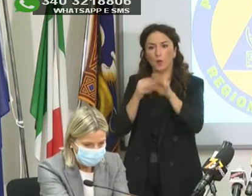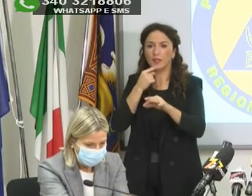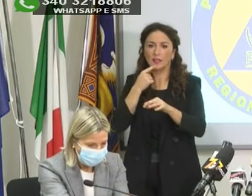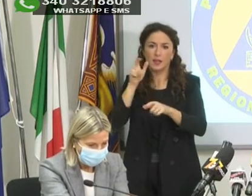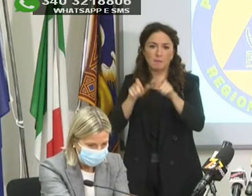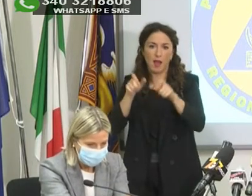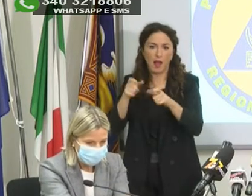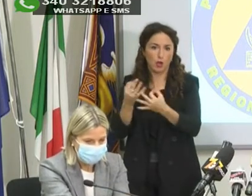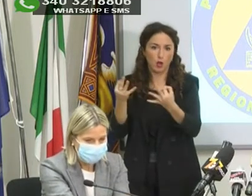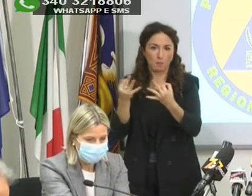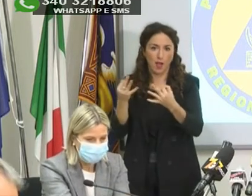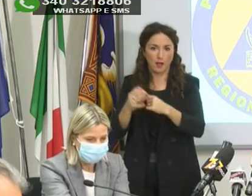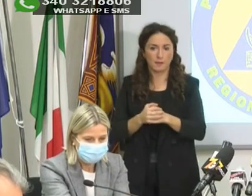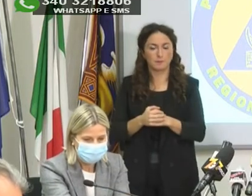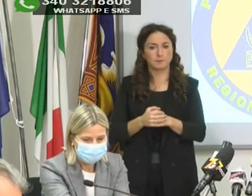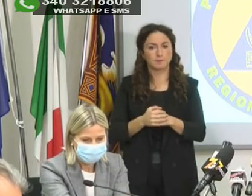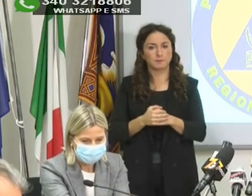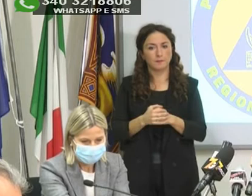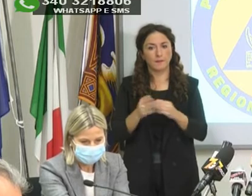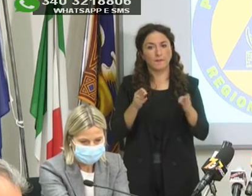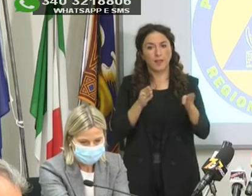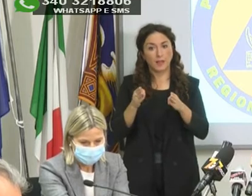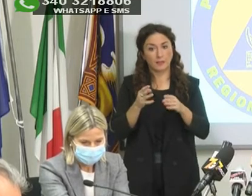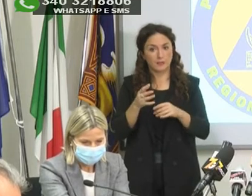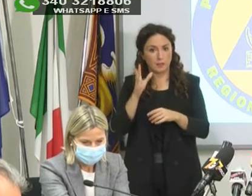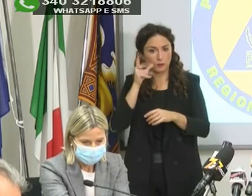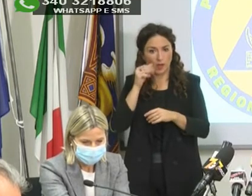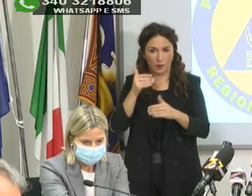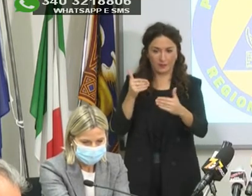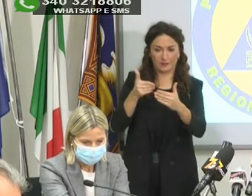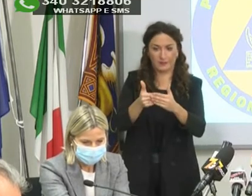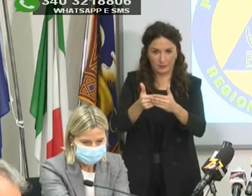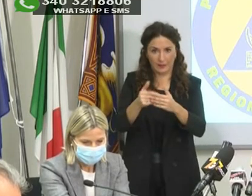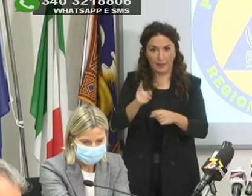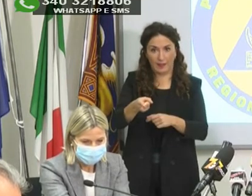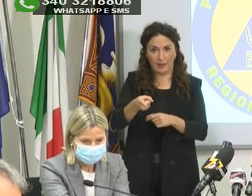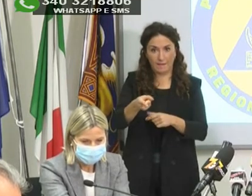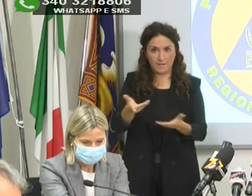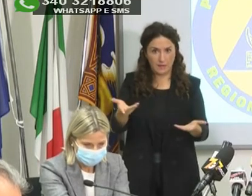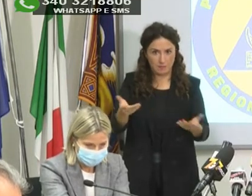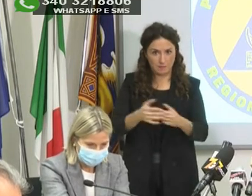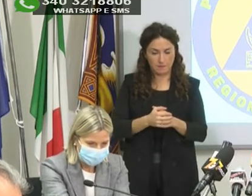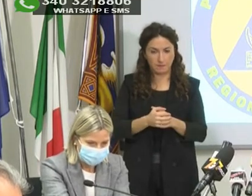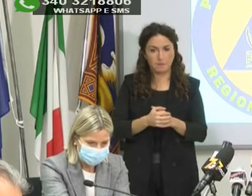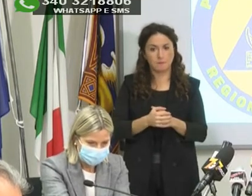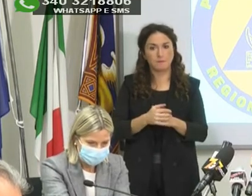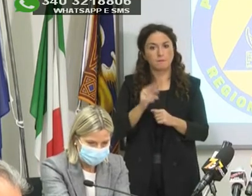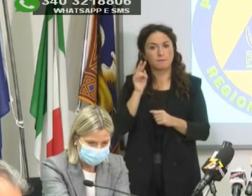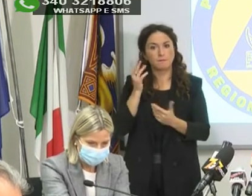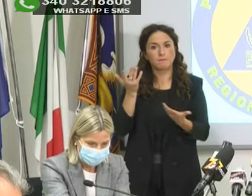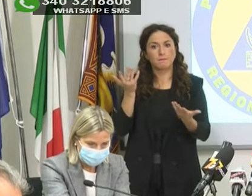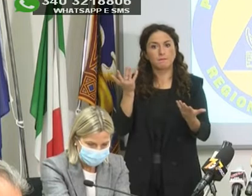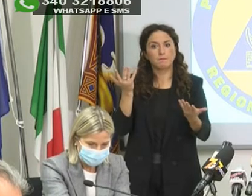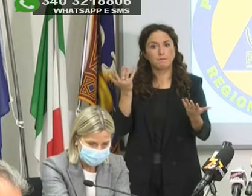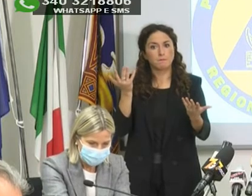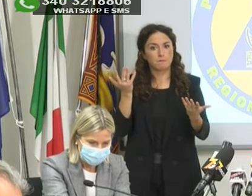Allora, la fase gialla è alle porte. C'è una prospettiva non lontana, parliamo